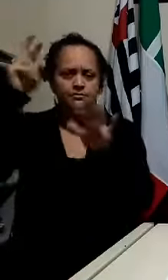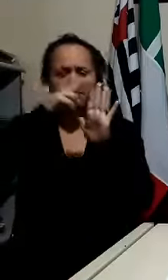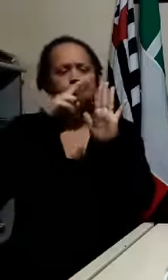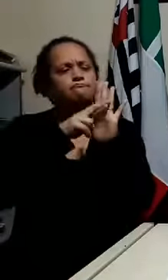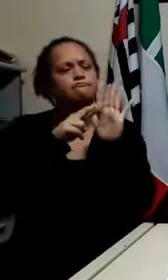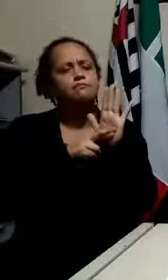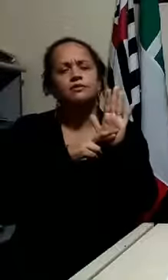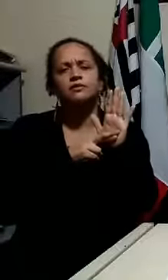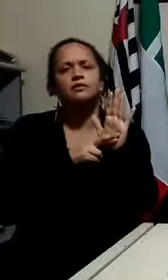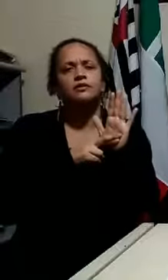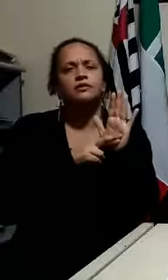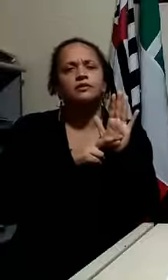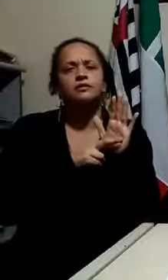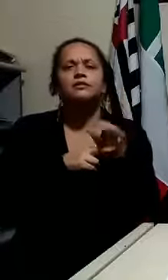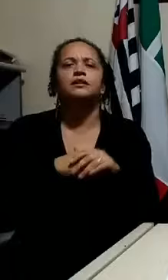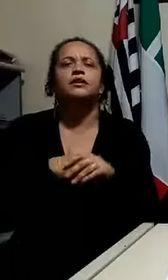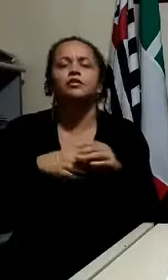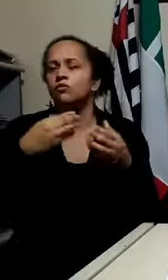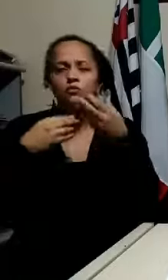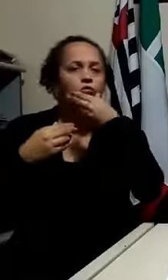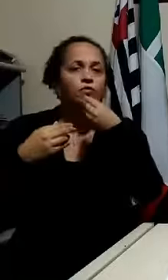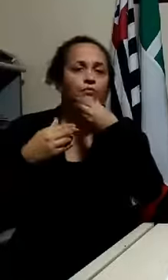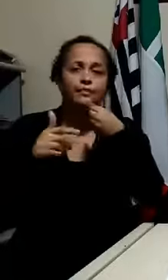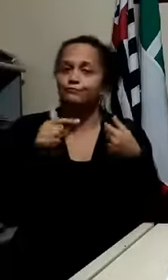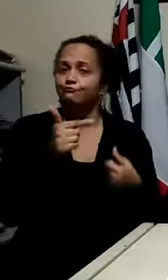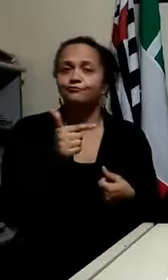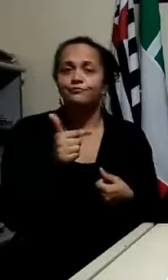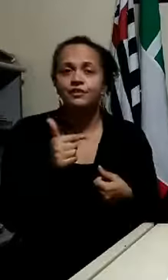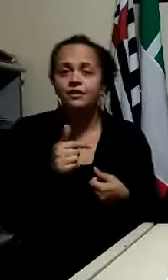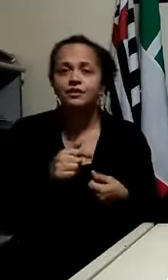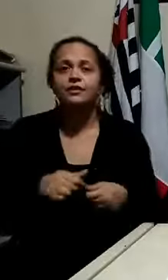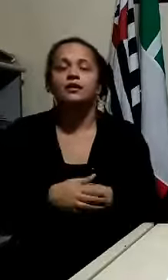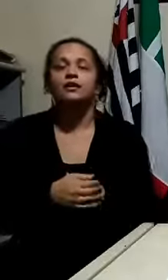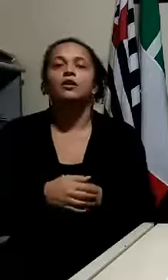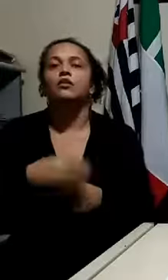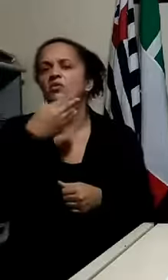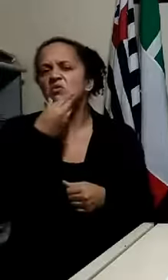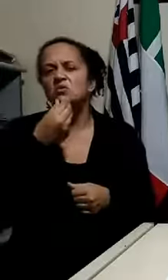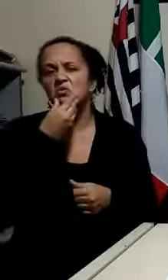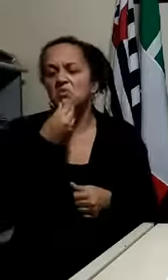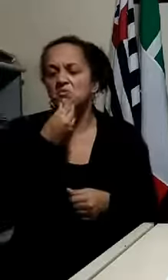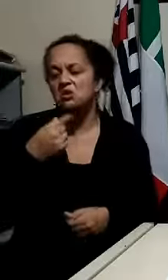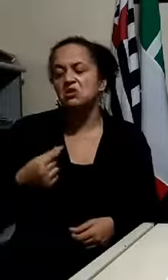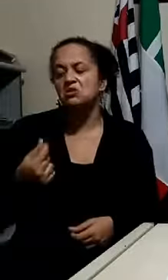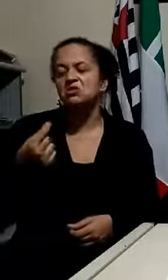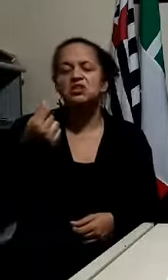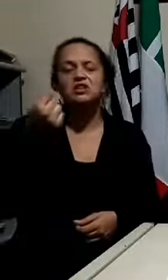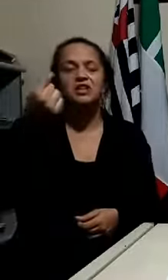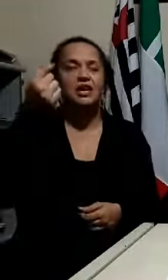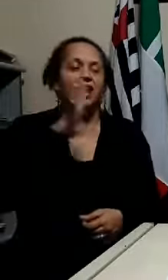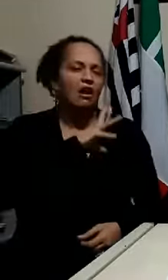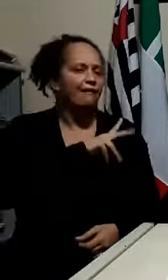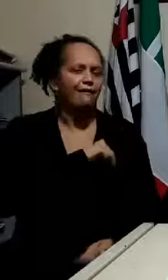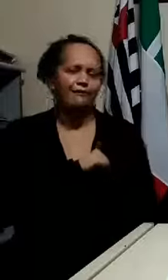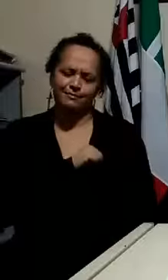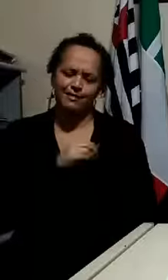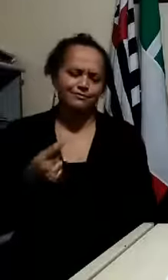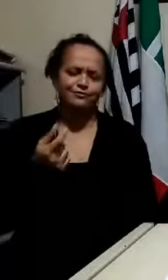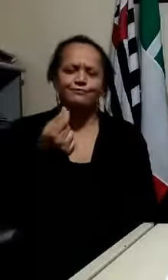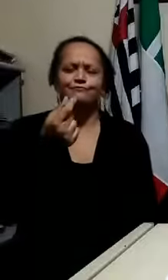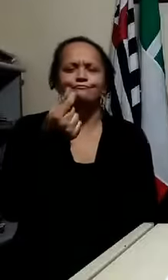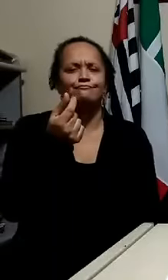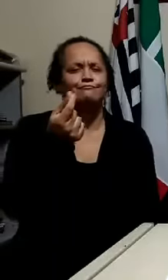a Deus acima de todas as coisas. Ele era avarento, ele era ganancioso. Ele amava o dinheiro mais do